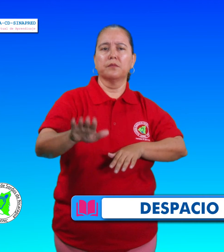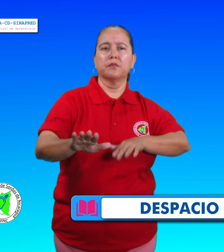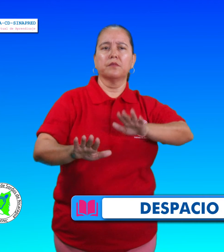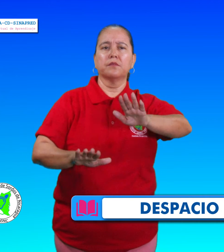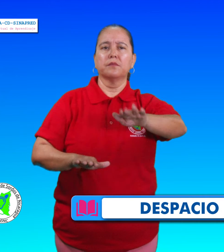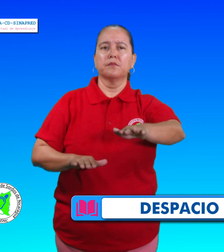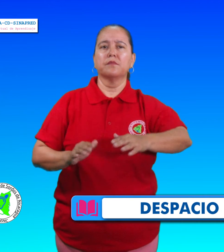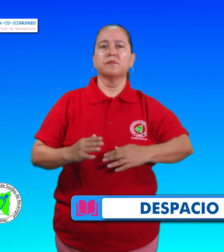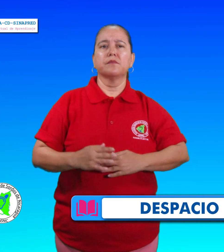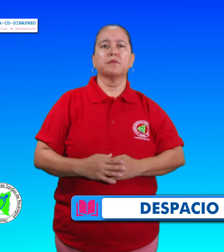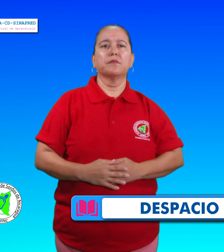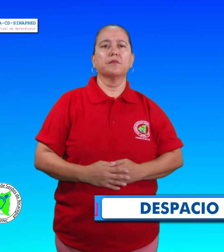Despacio.